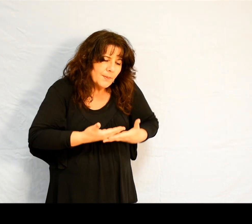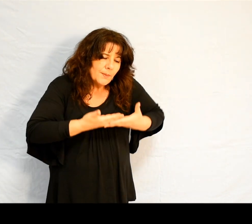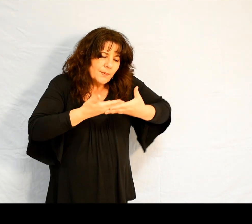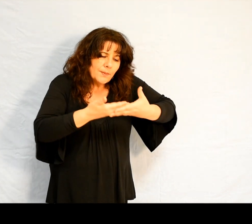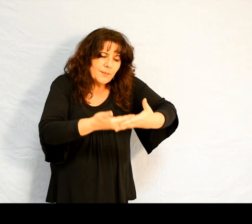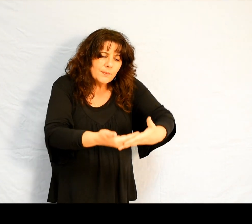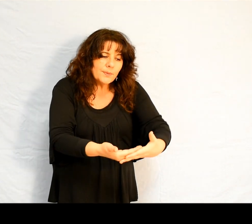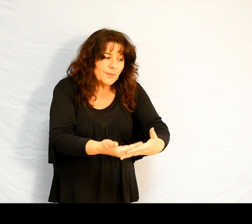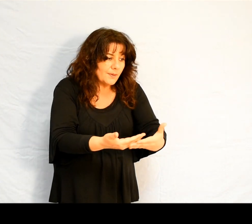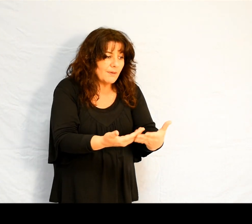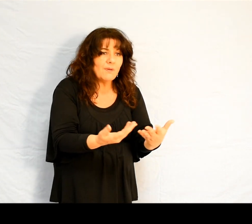commune.